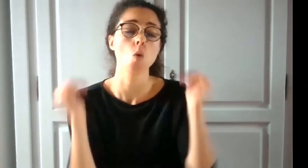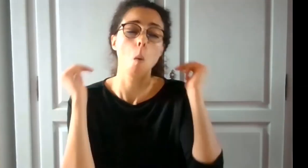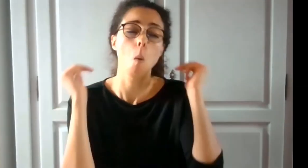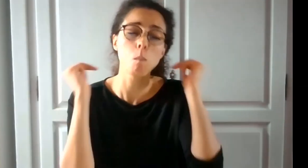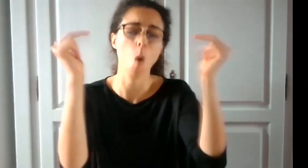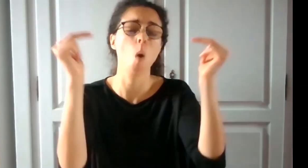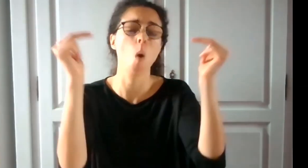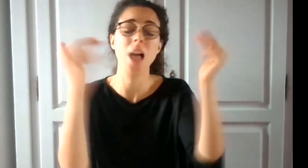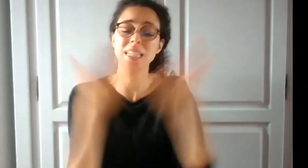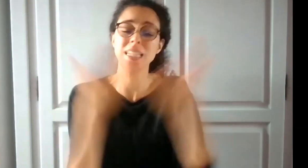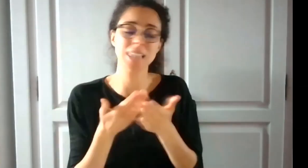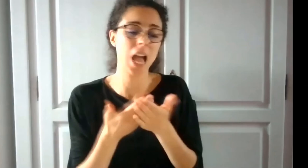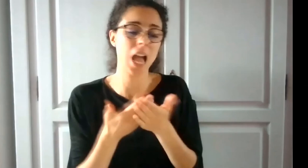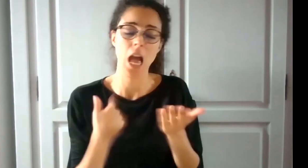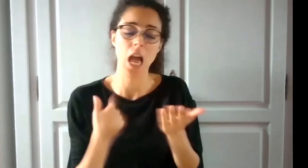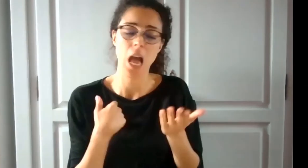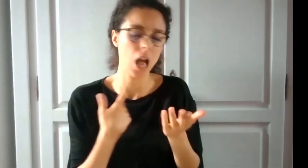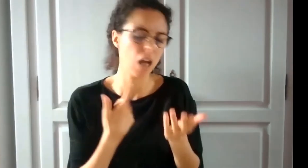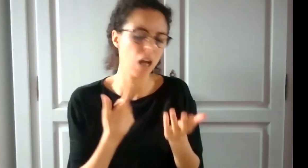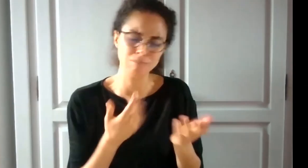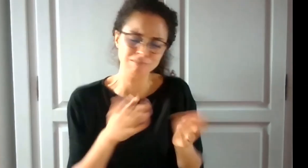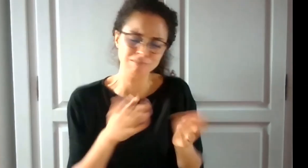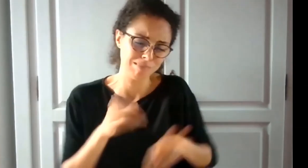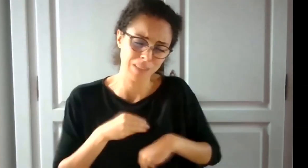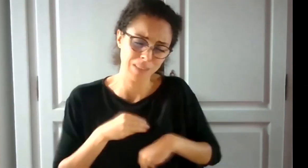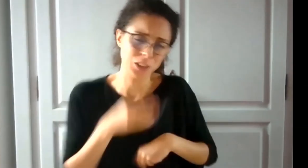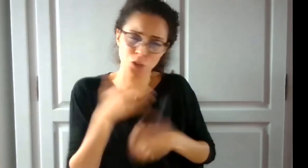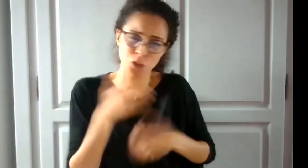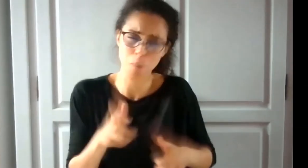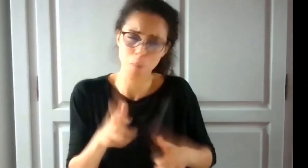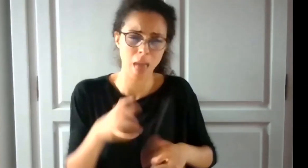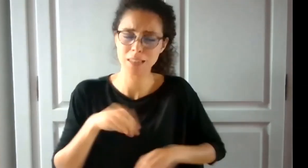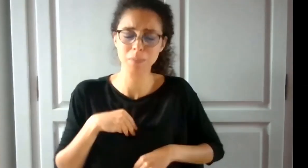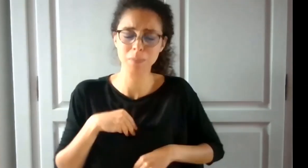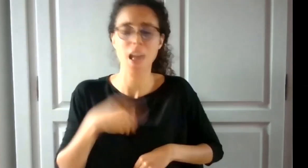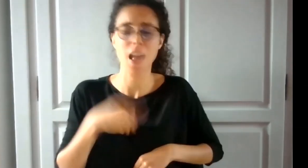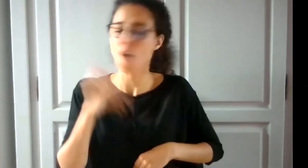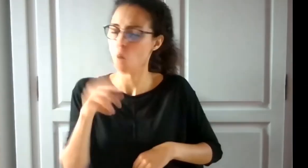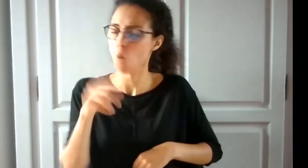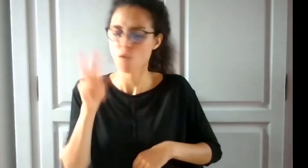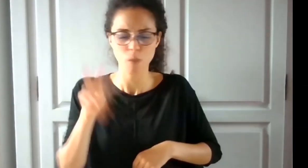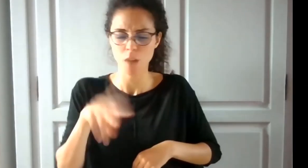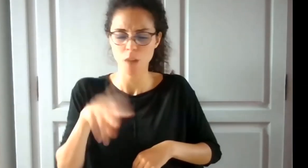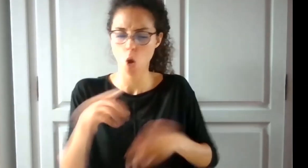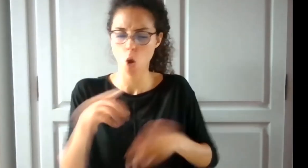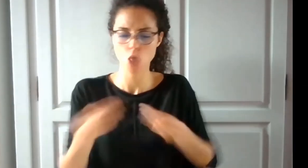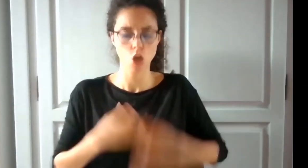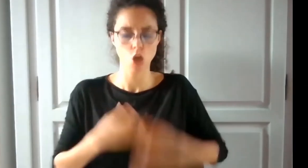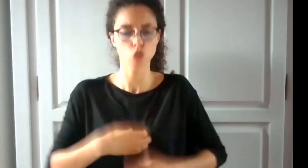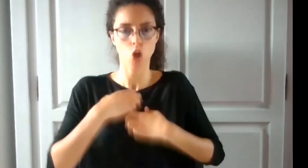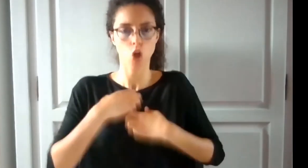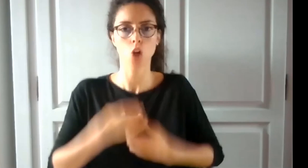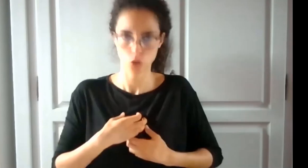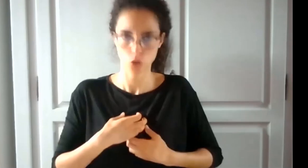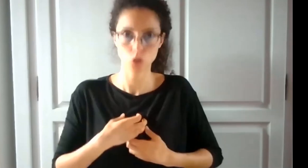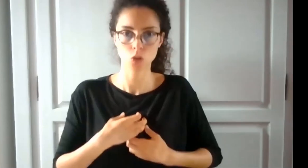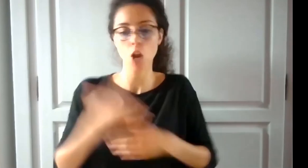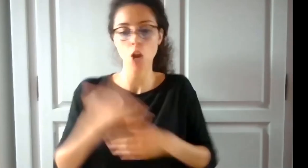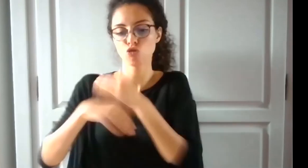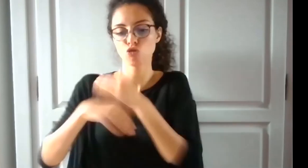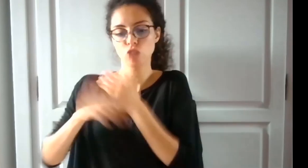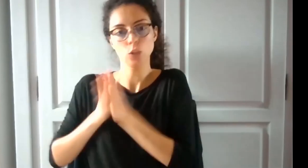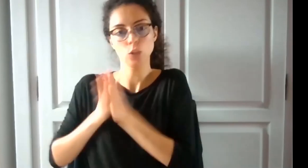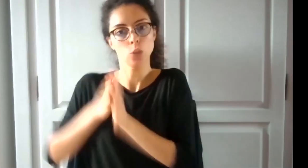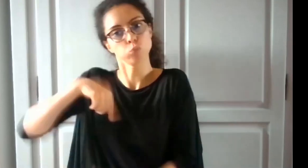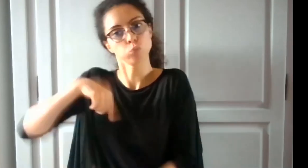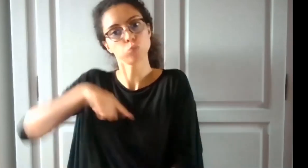que j'ai du mal à m'y résoudre. Donc, il doit vraiment nous interpeller. Alors, au CNCPH, on va rester évidemment